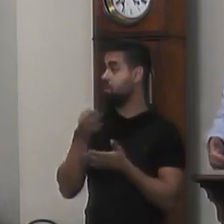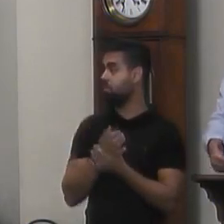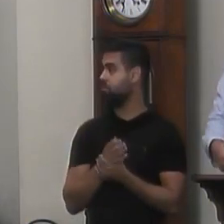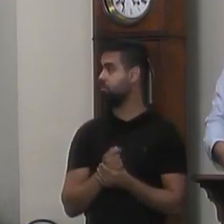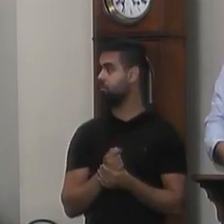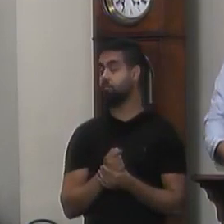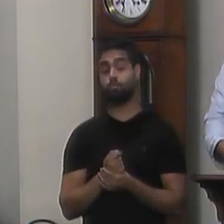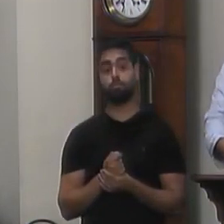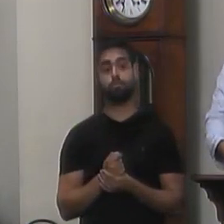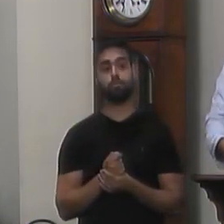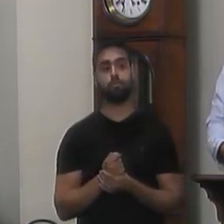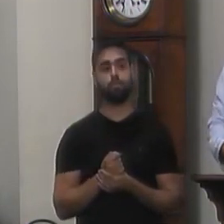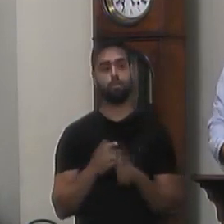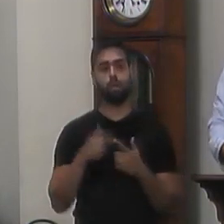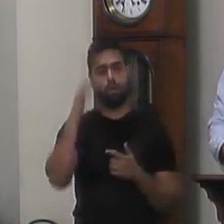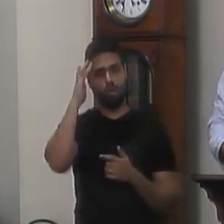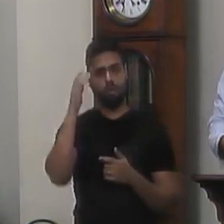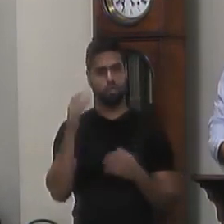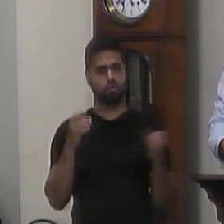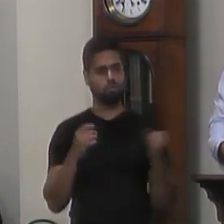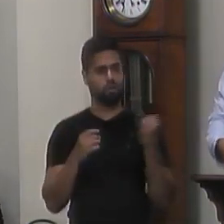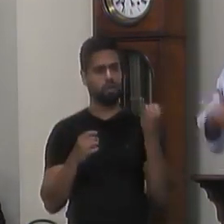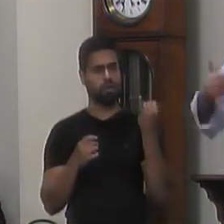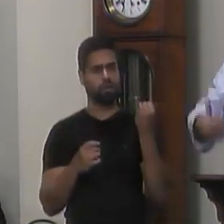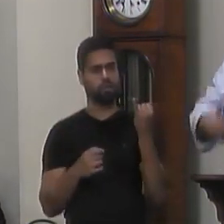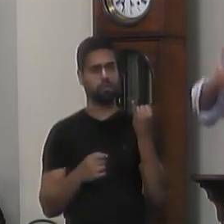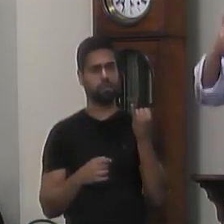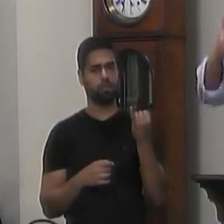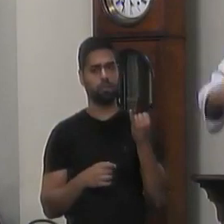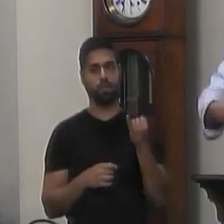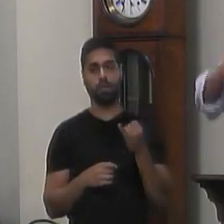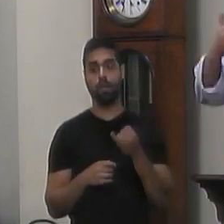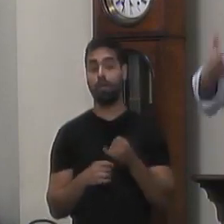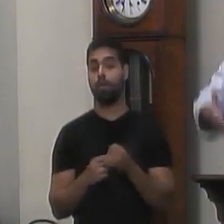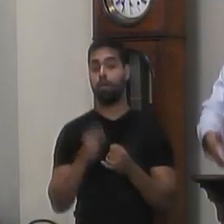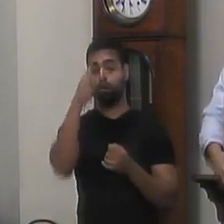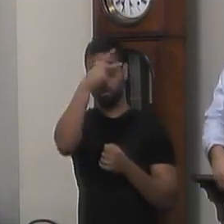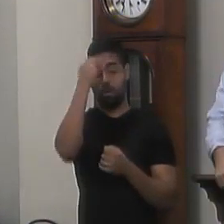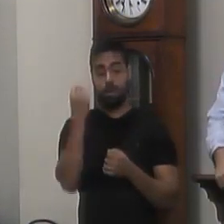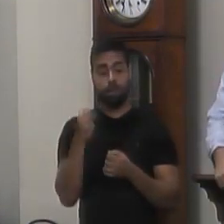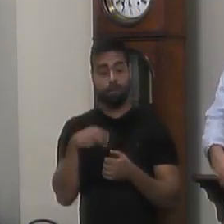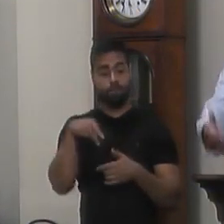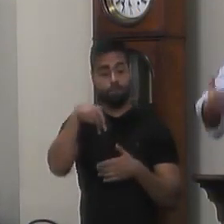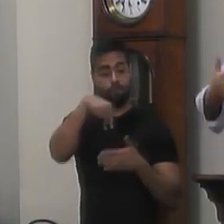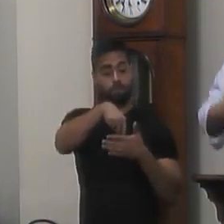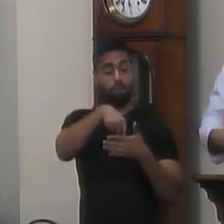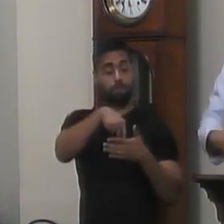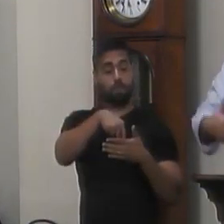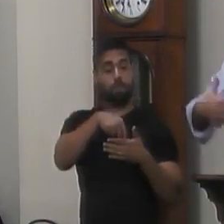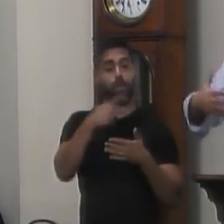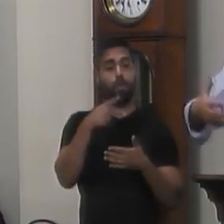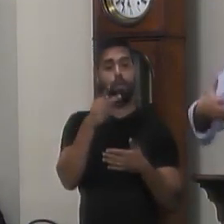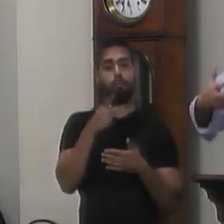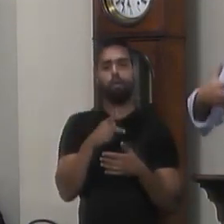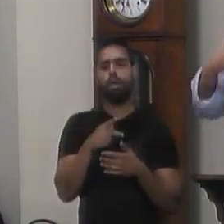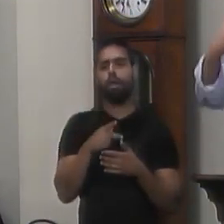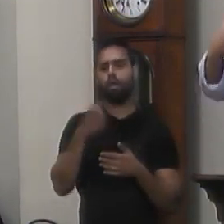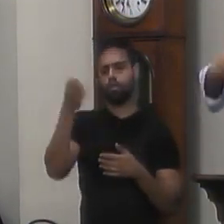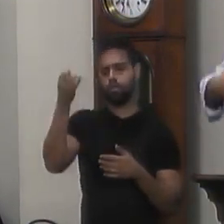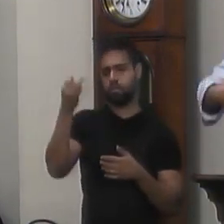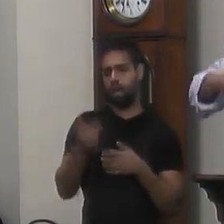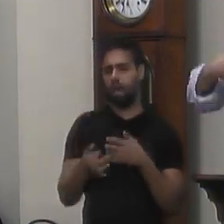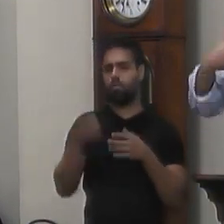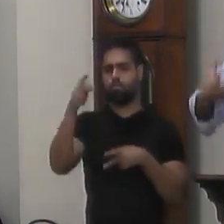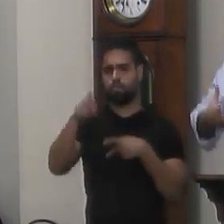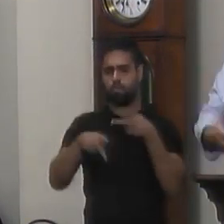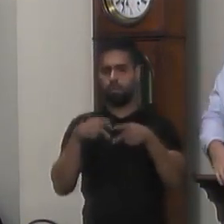porque eu acho muito importante a manifestação do prefeito, né? Ele vir aqui, falar com o povo,